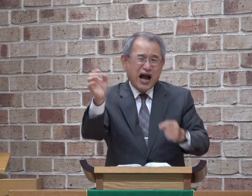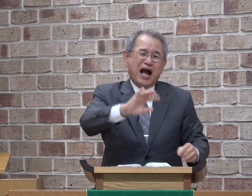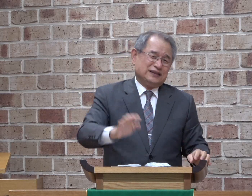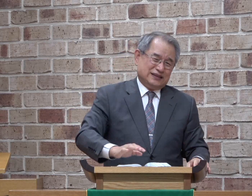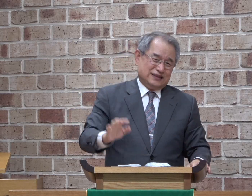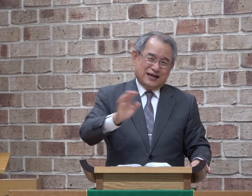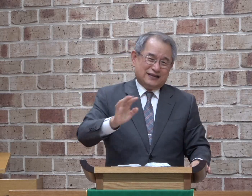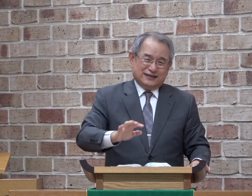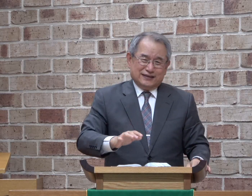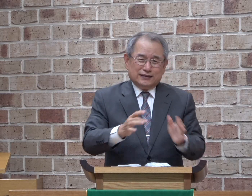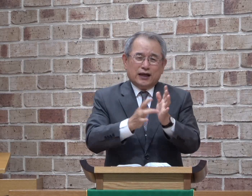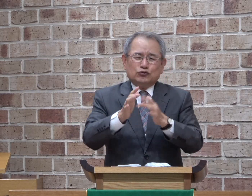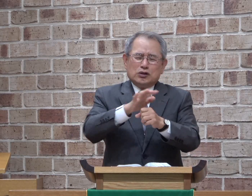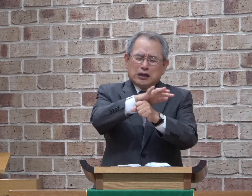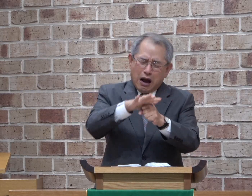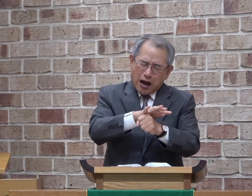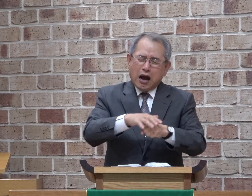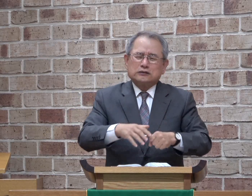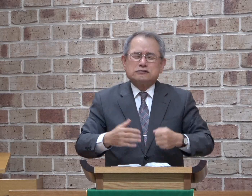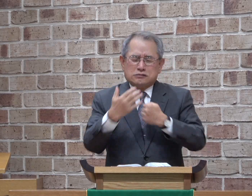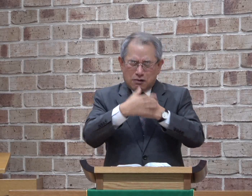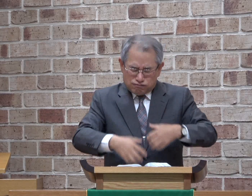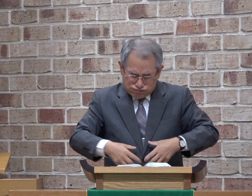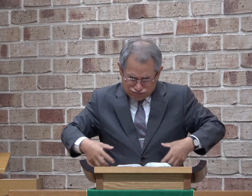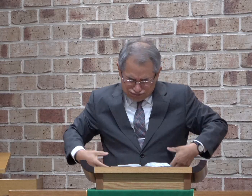예수님은 그 재판관처럼 재판하지 않으시고